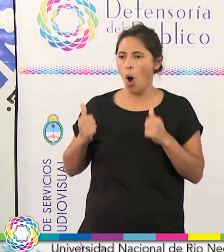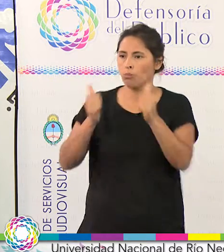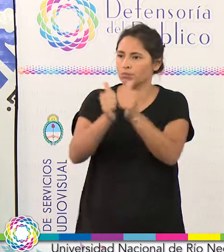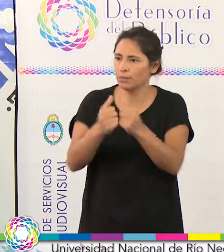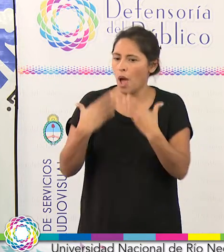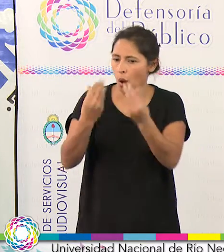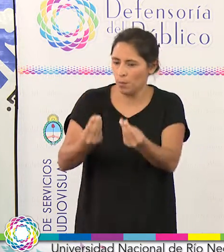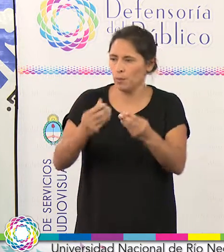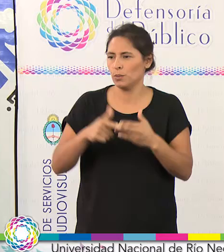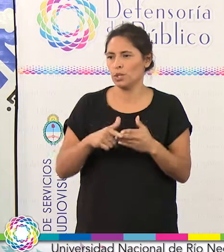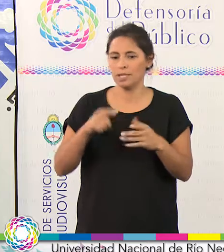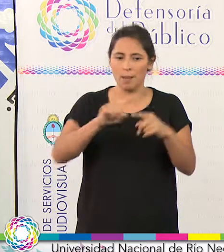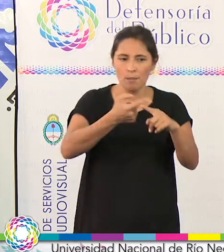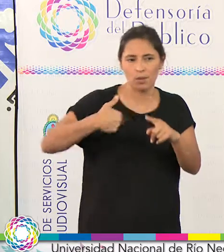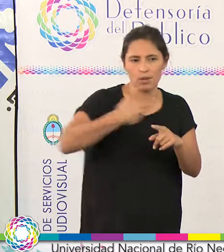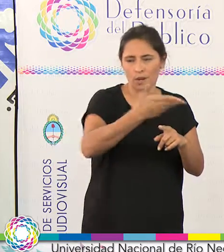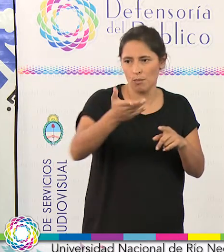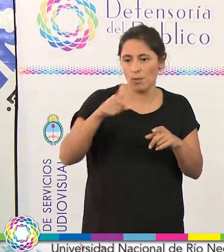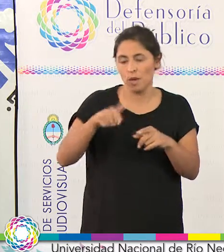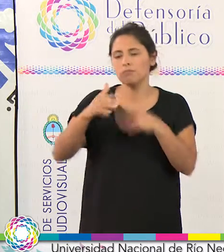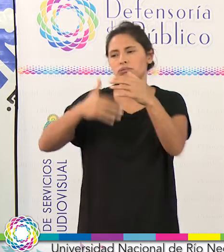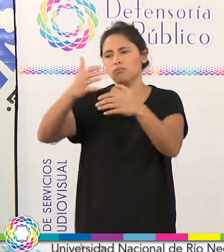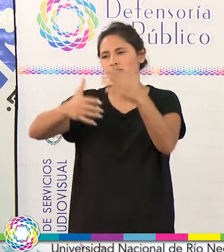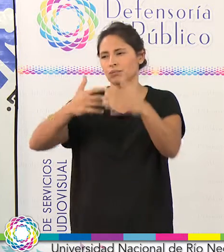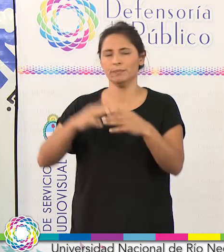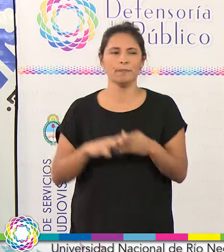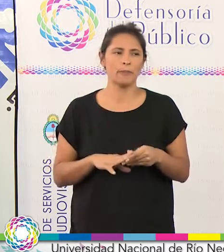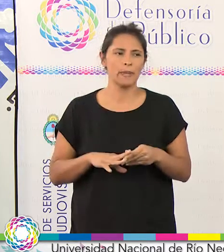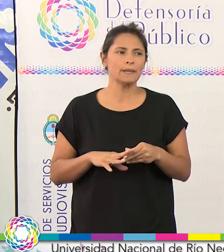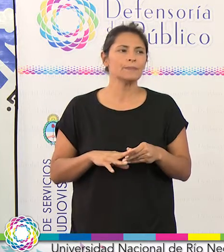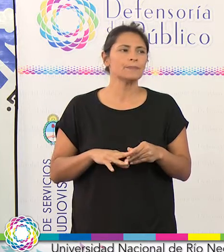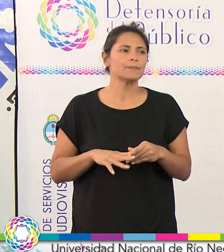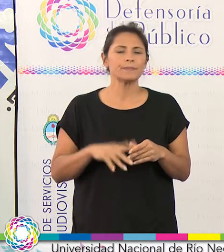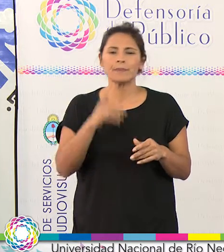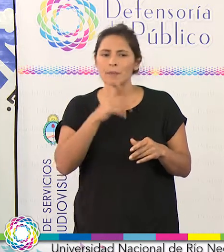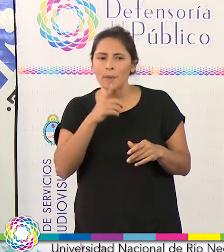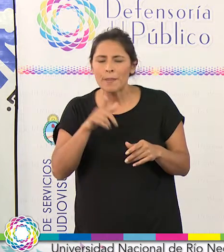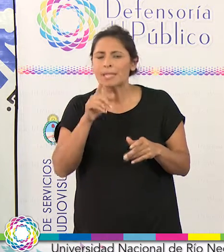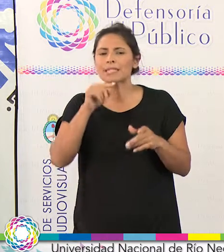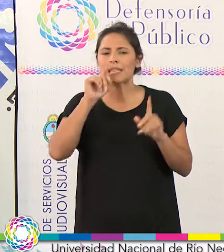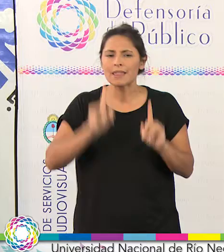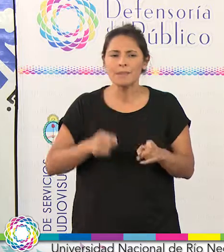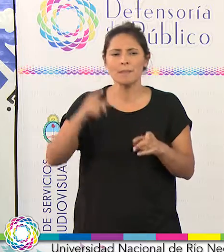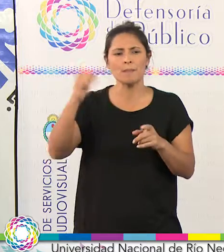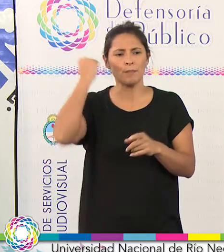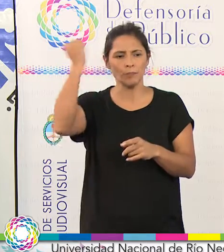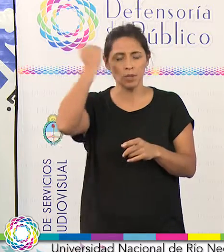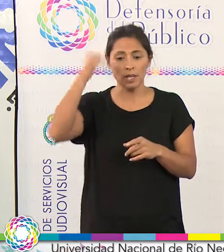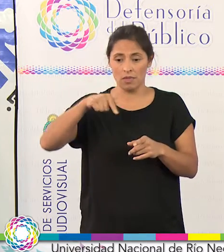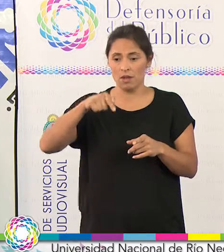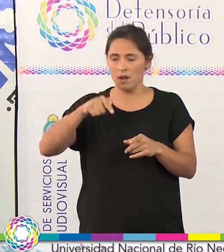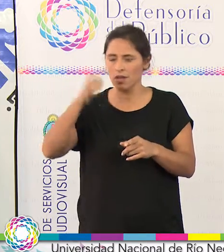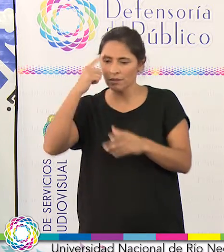públicas esos desarrollos. Y por último, me parece esencial que esos desarrollos tienen que tener un acompañamiento